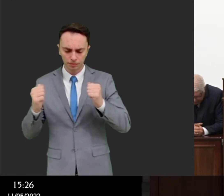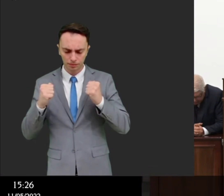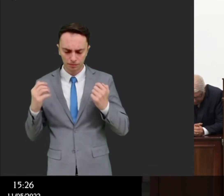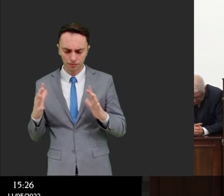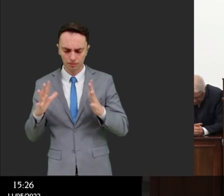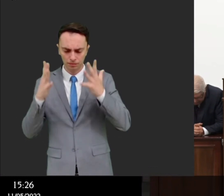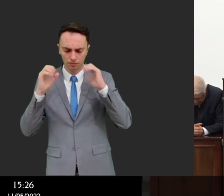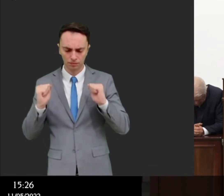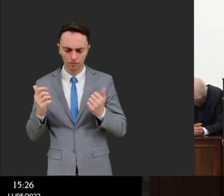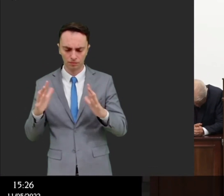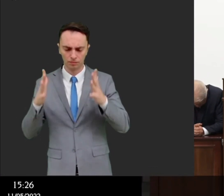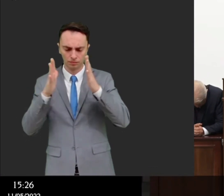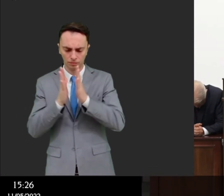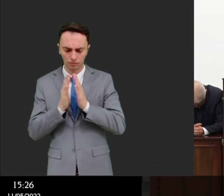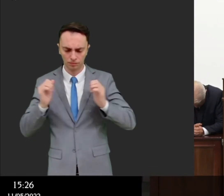Fiel Senhor.